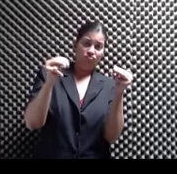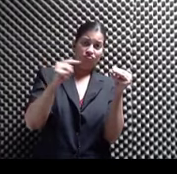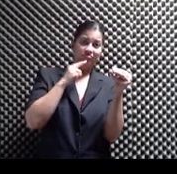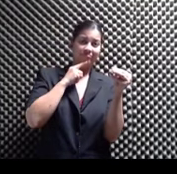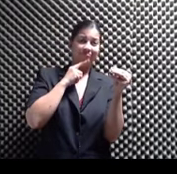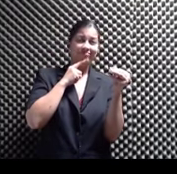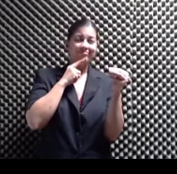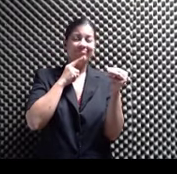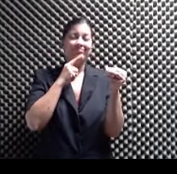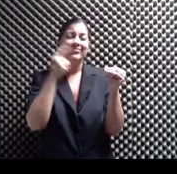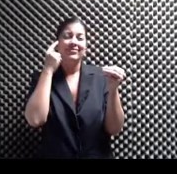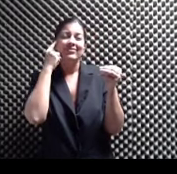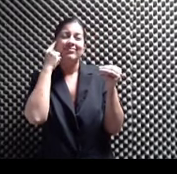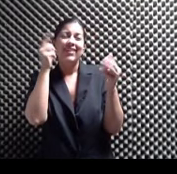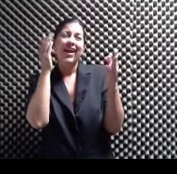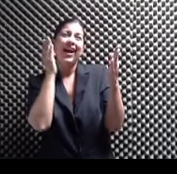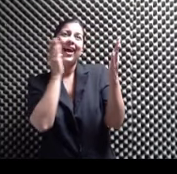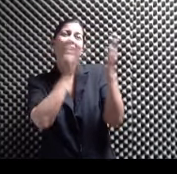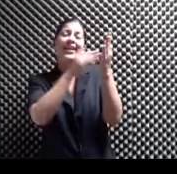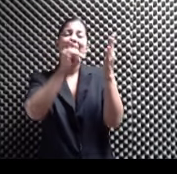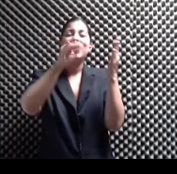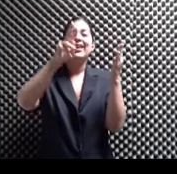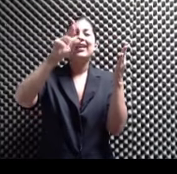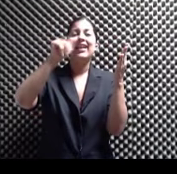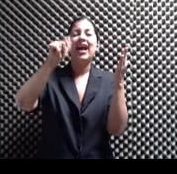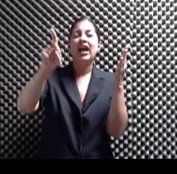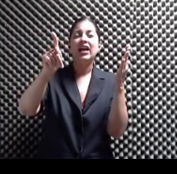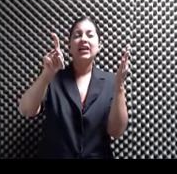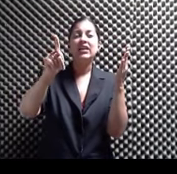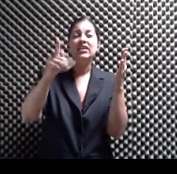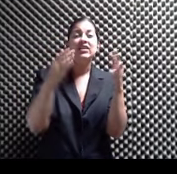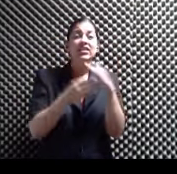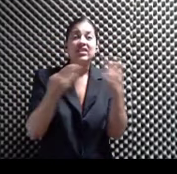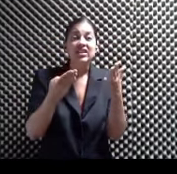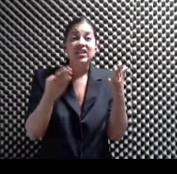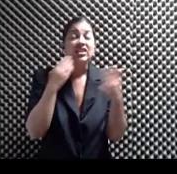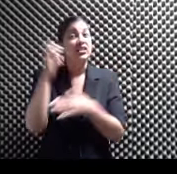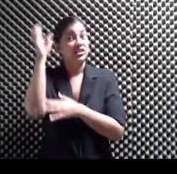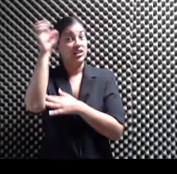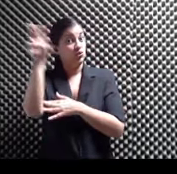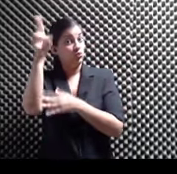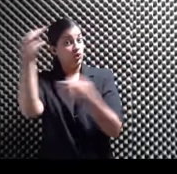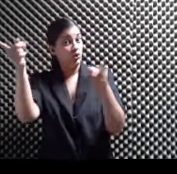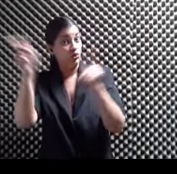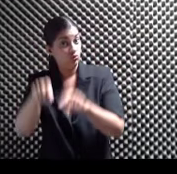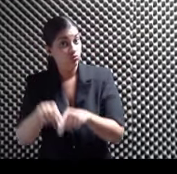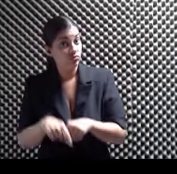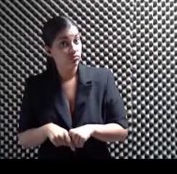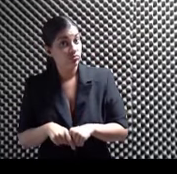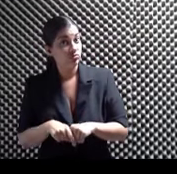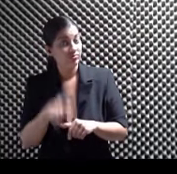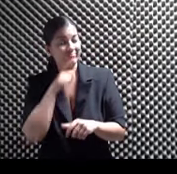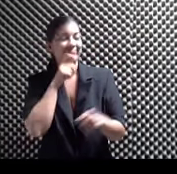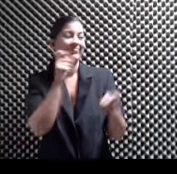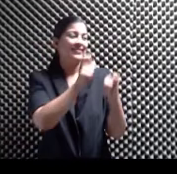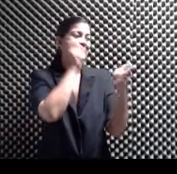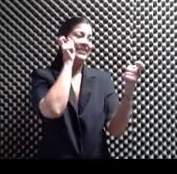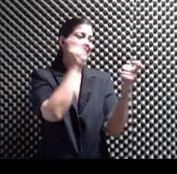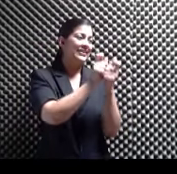ataque a Irak, uh-huh. Base de lo que había ocurrido en Estados Unidos y los ataques terroristas, así que por ahí va la cosa. Exactamente,